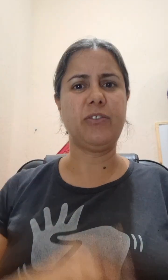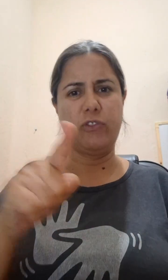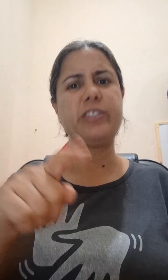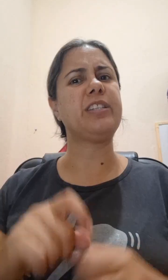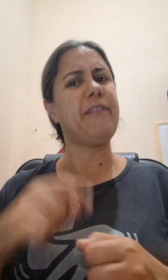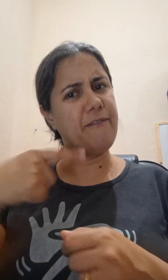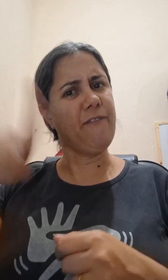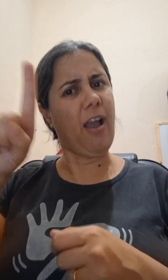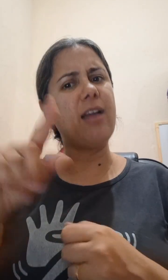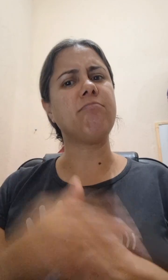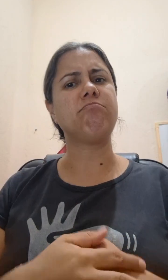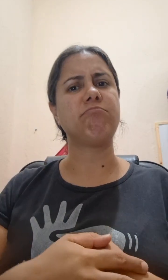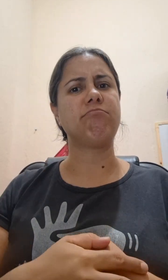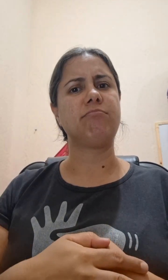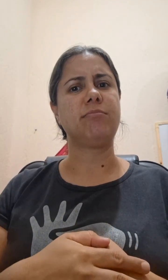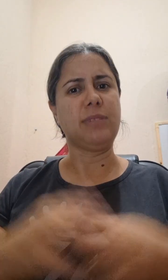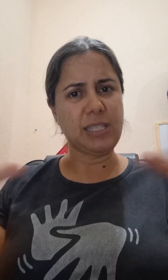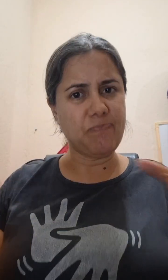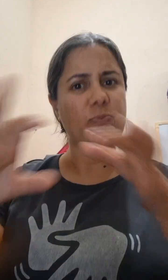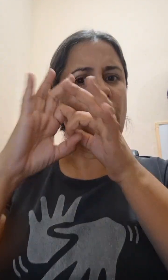vá restaurar, ok?